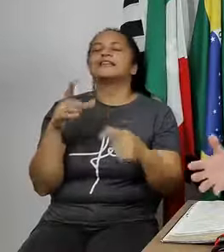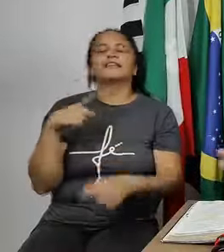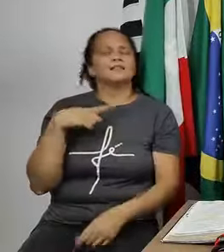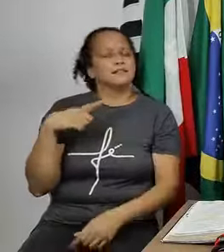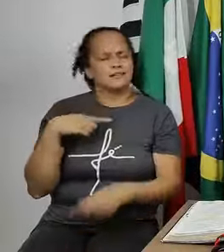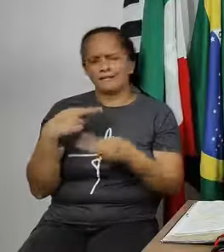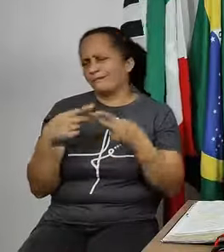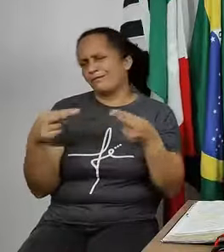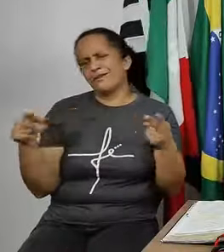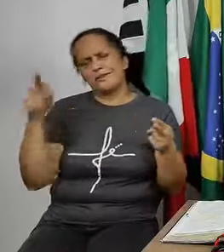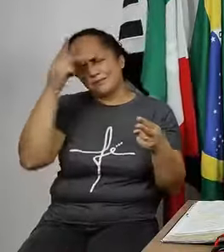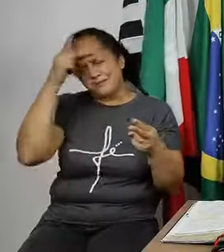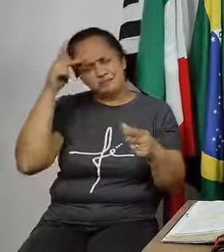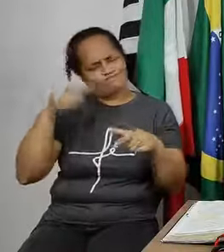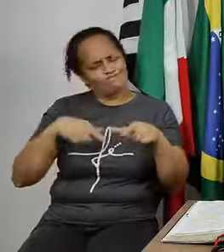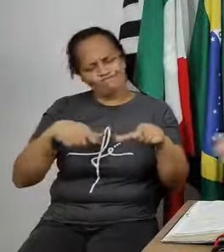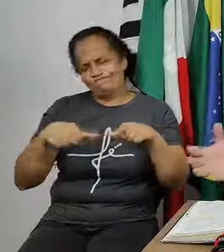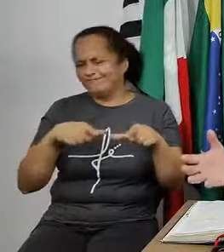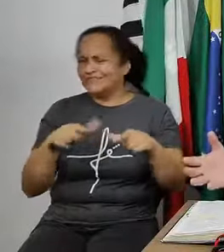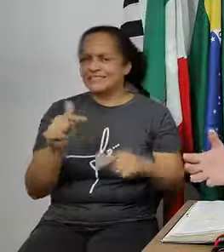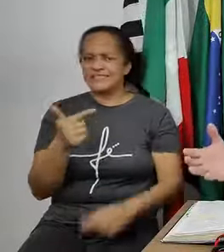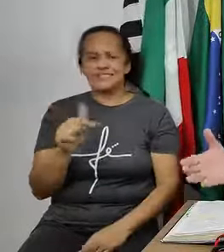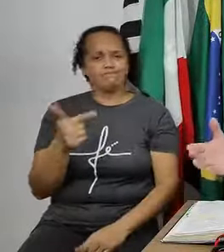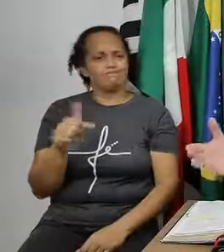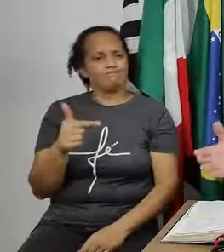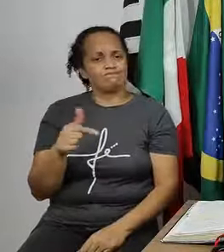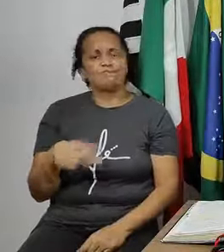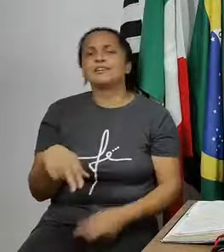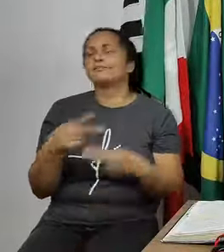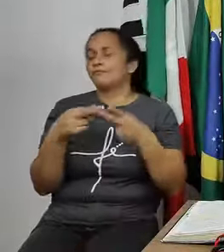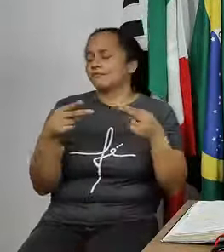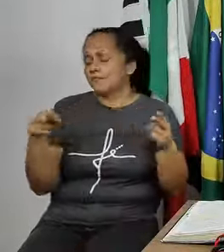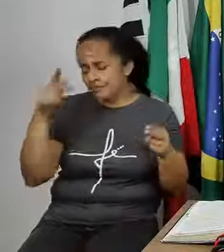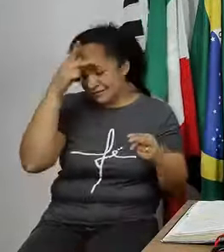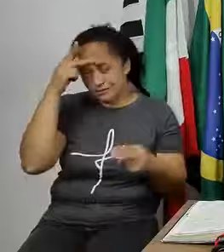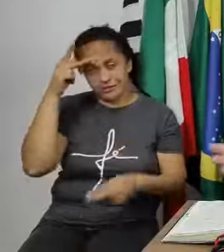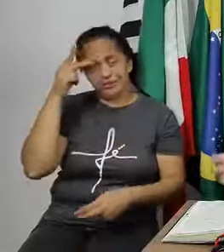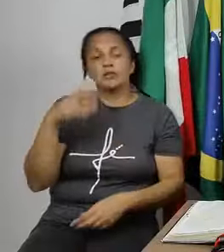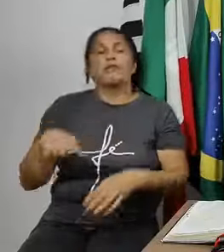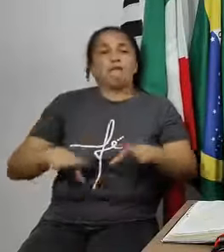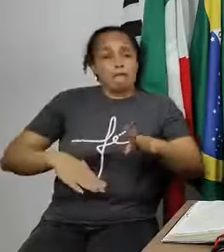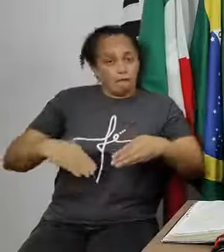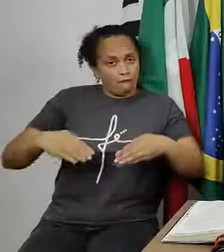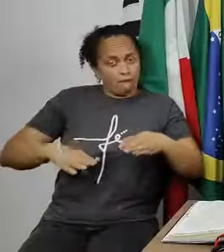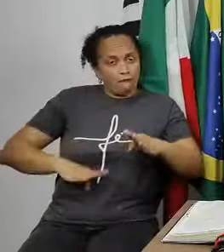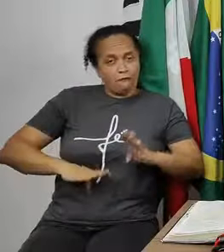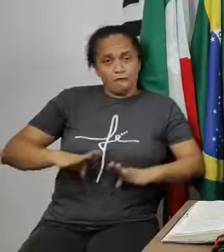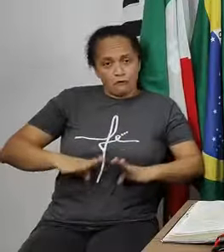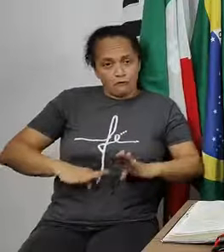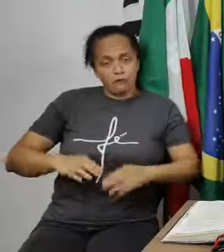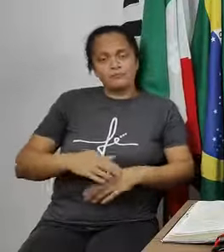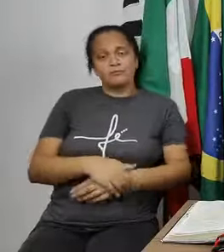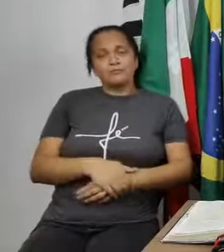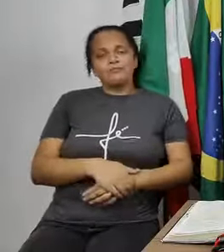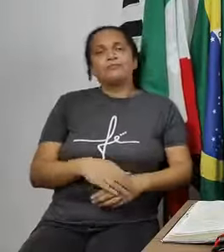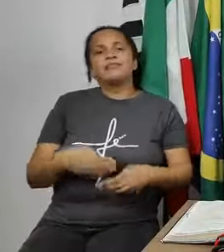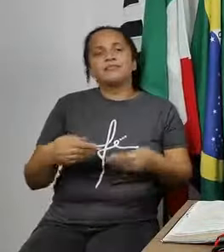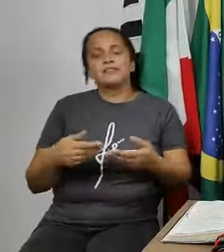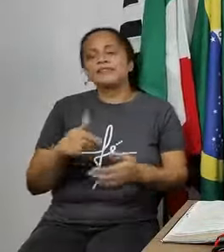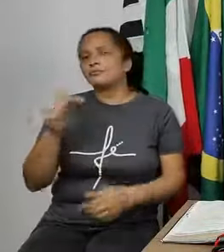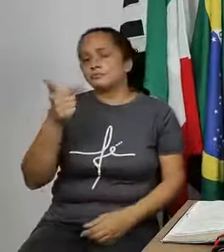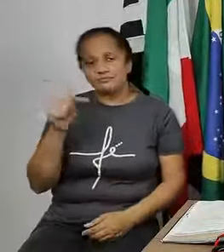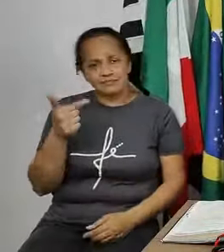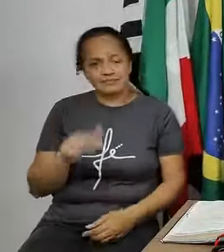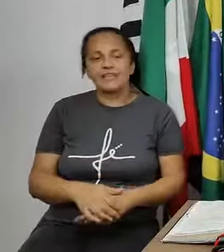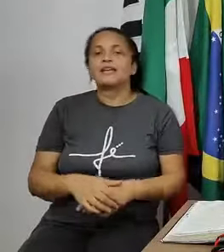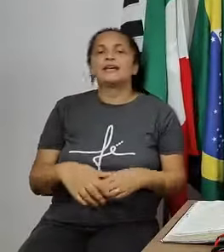gente perdeu o emprego, muita gente passando por uma crise, tem muita gente que não tem o pão para colocar na mesa